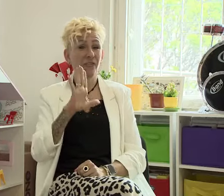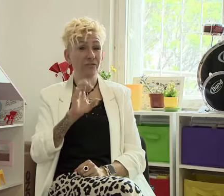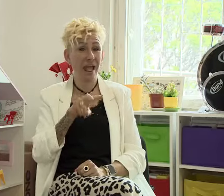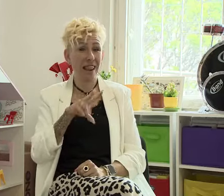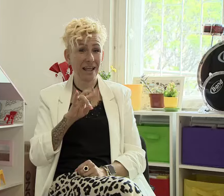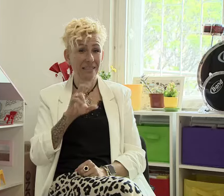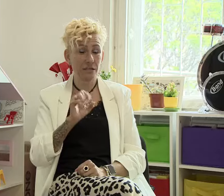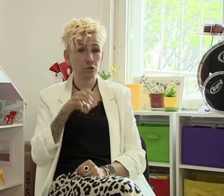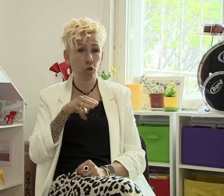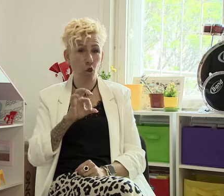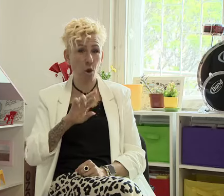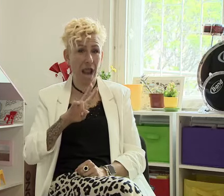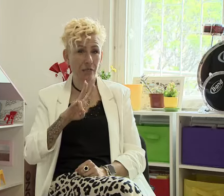Стоянова.